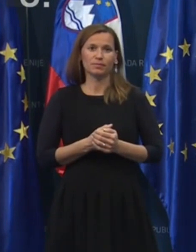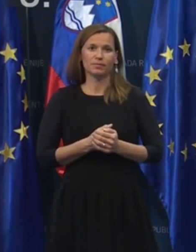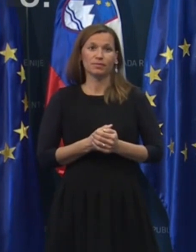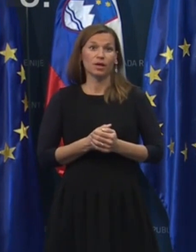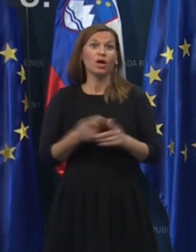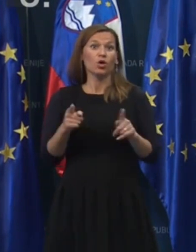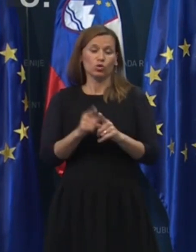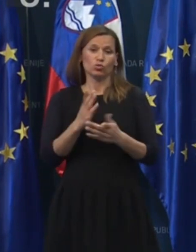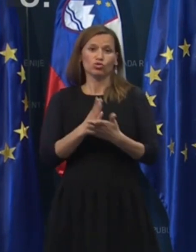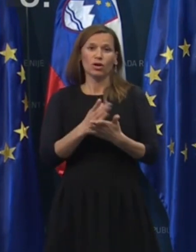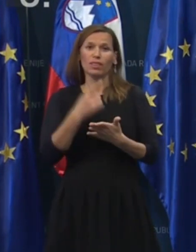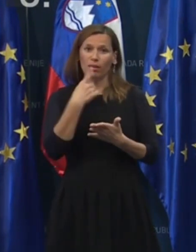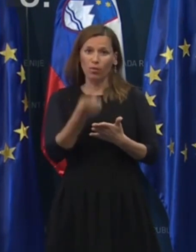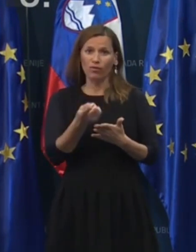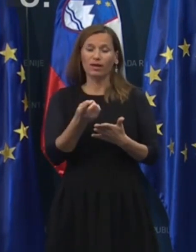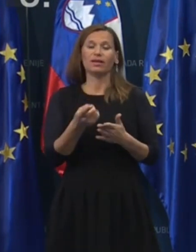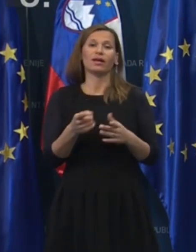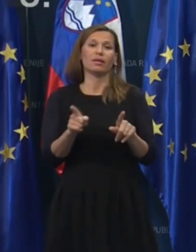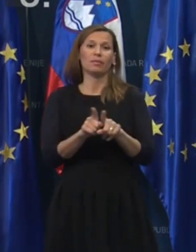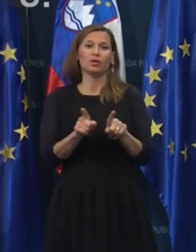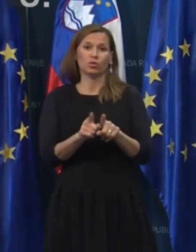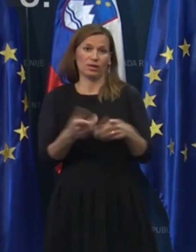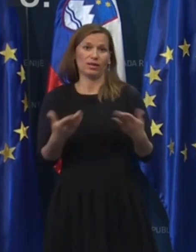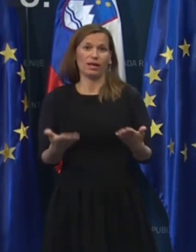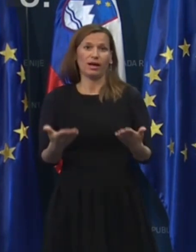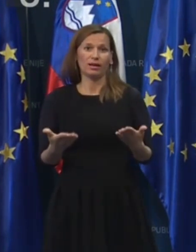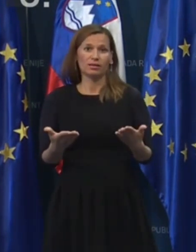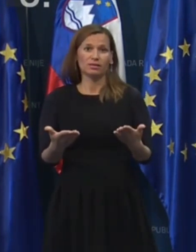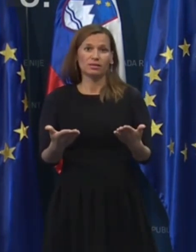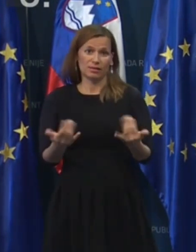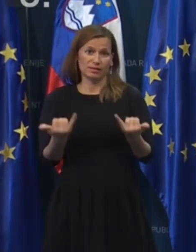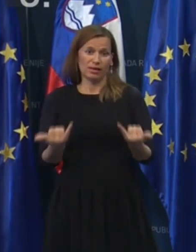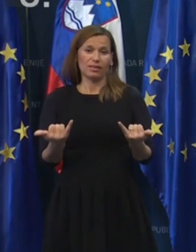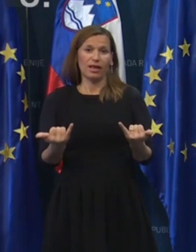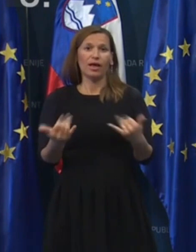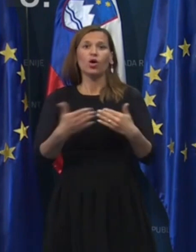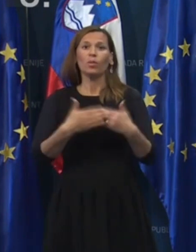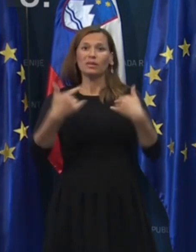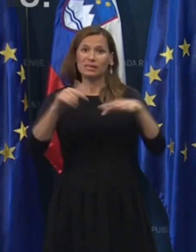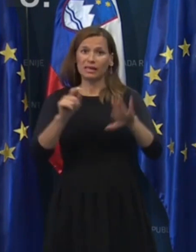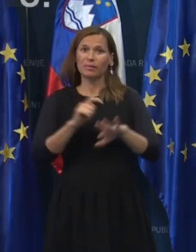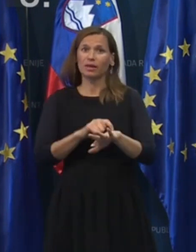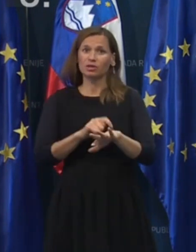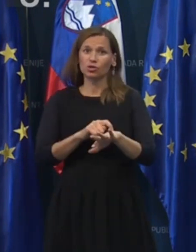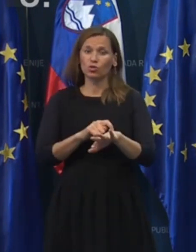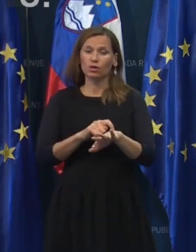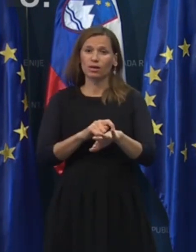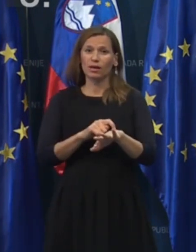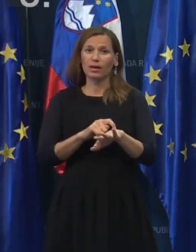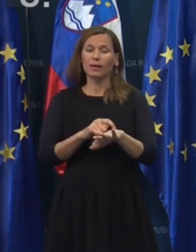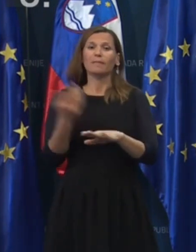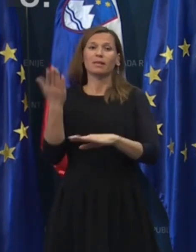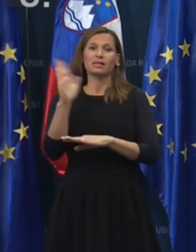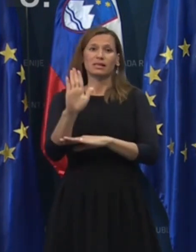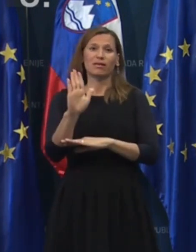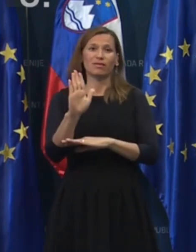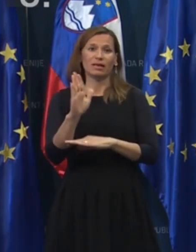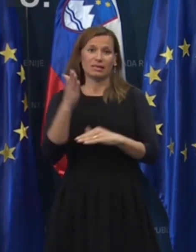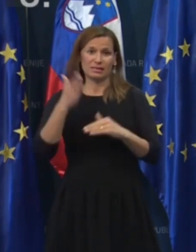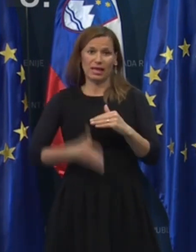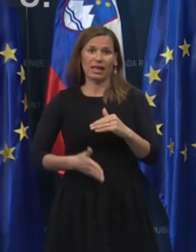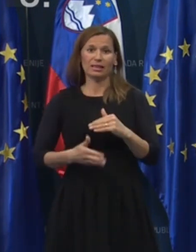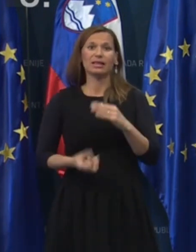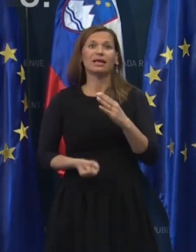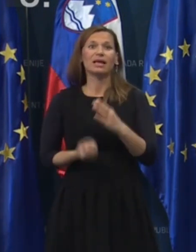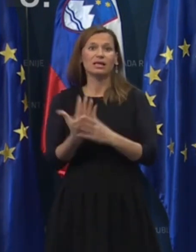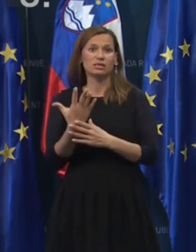Tako kot smo napovedali, bi tudi danes, zdaj ob 17. uri, predstavili zadnji